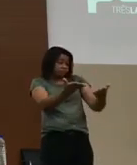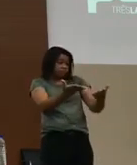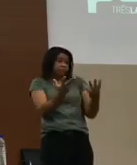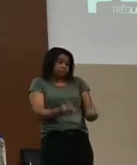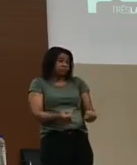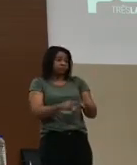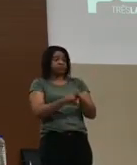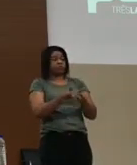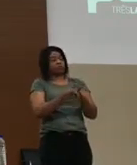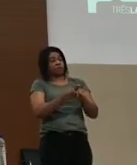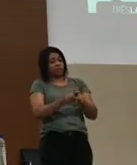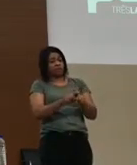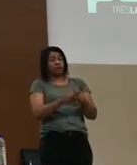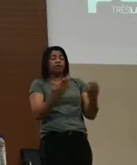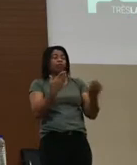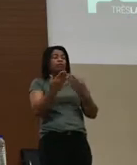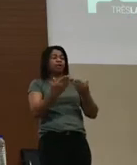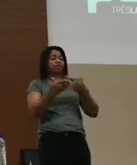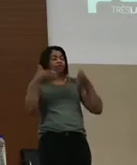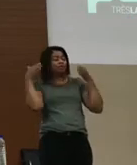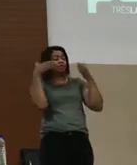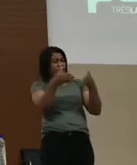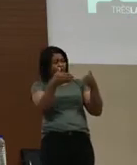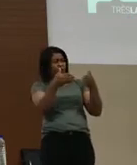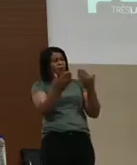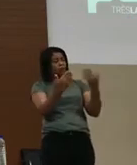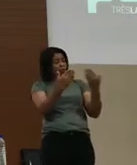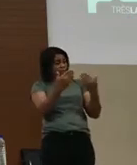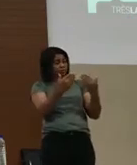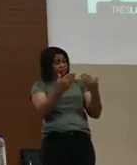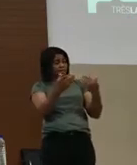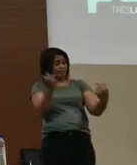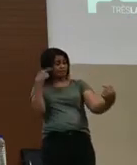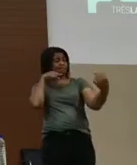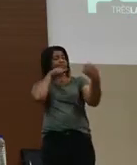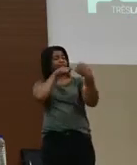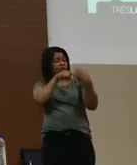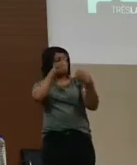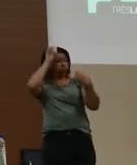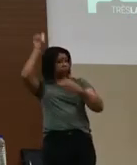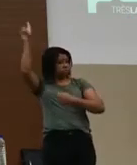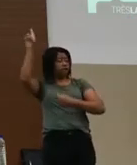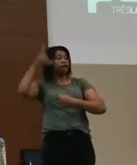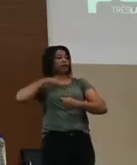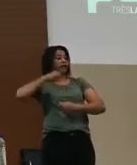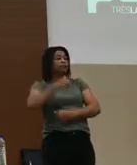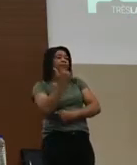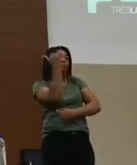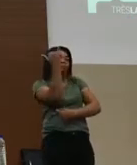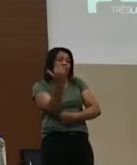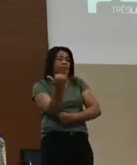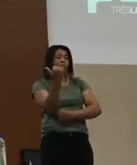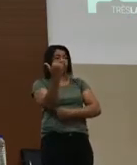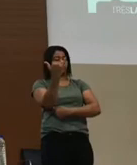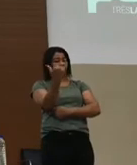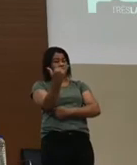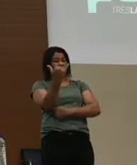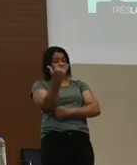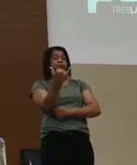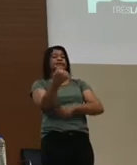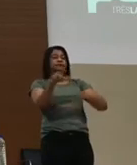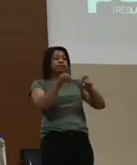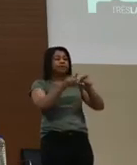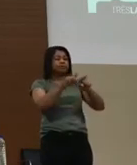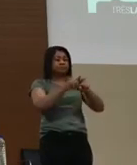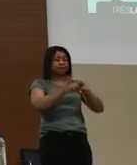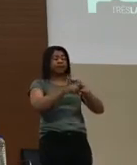tempo que você é alvo dessa, você é objeto dessa grande obra de Deus, você também tem o privilégio agora de ser um